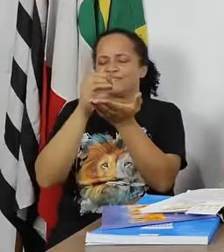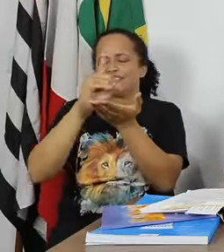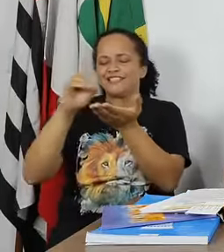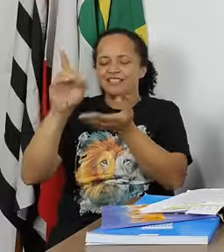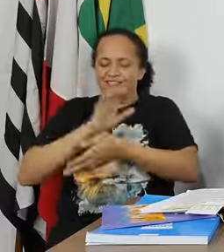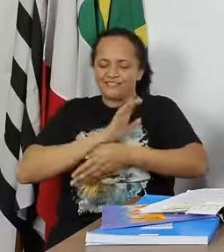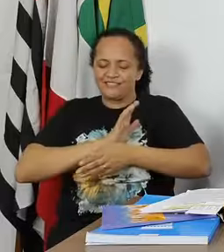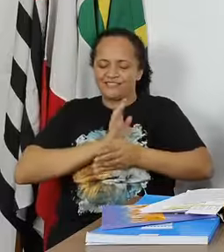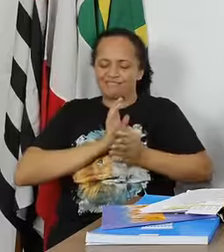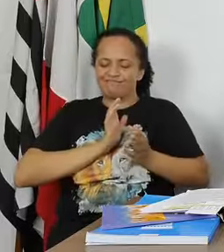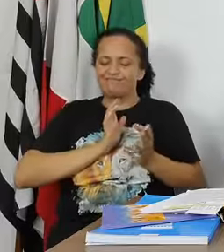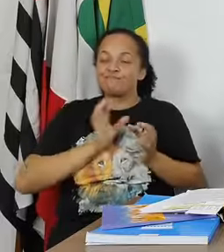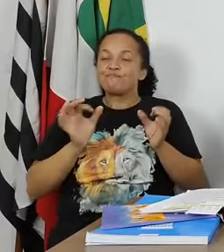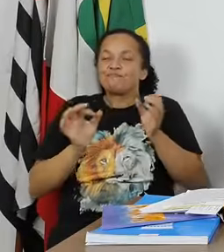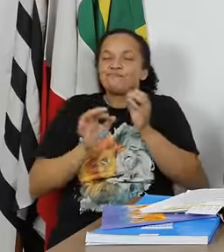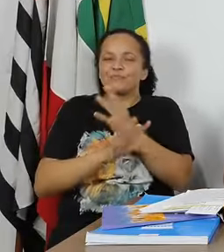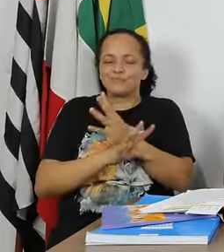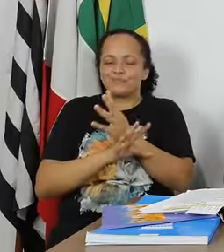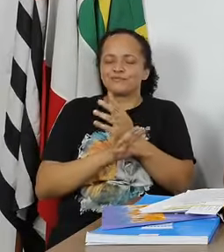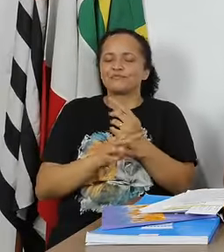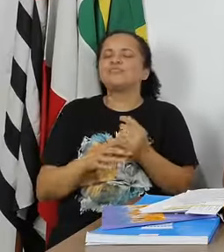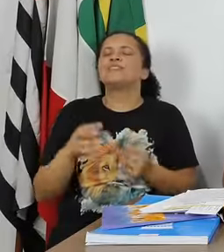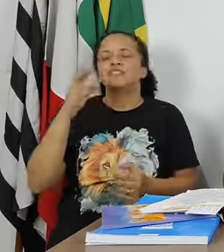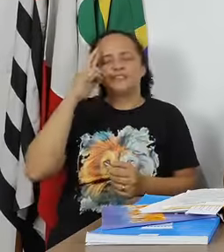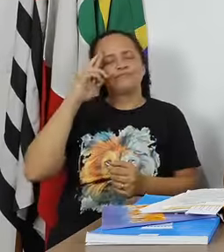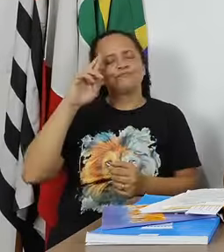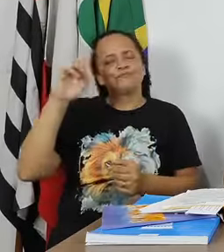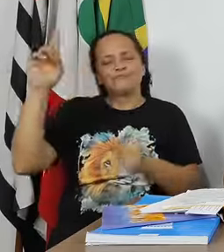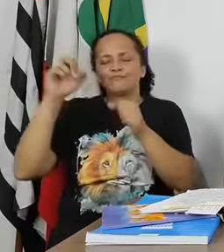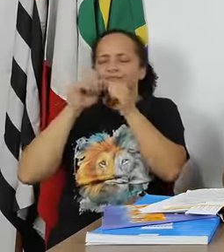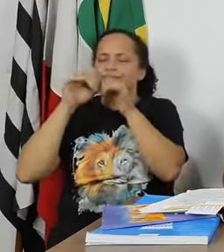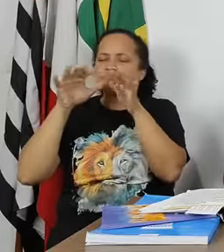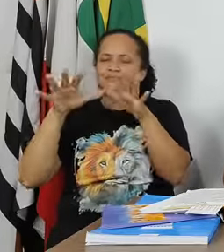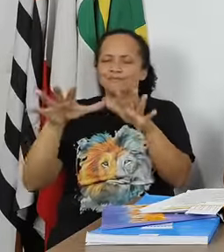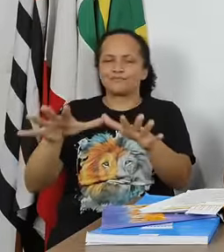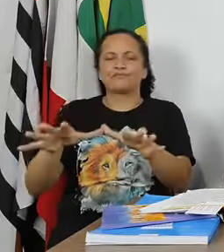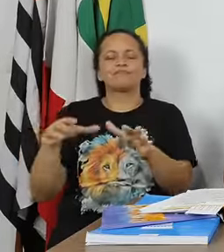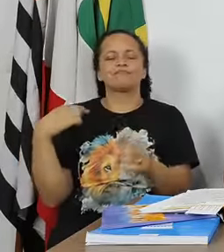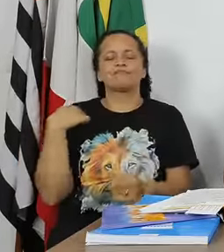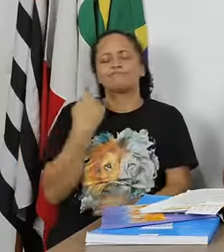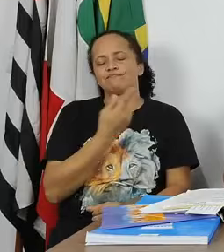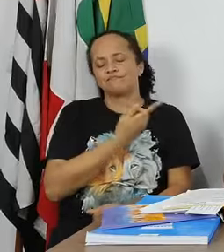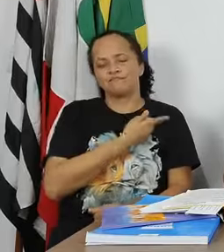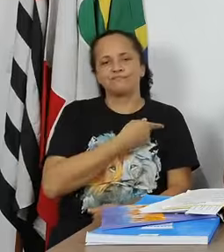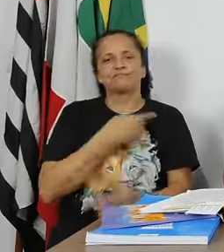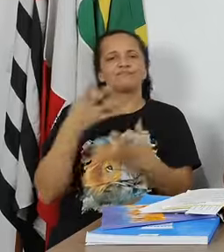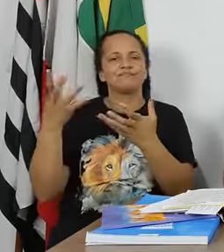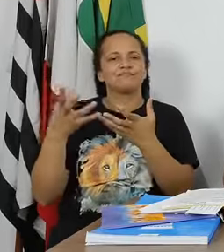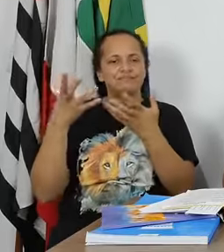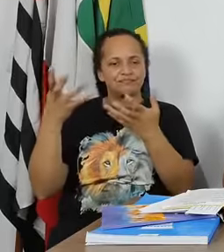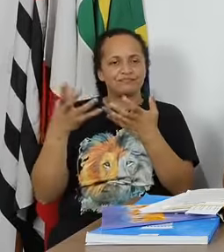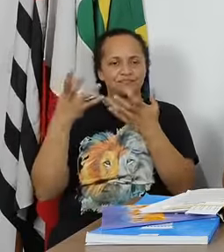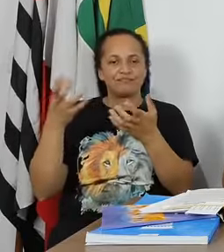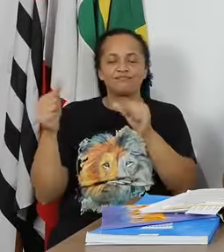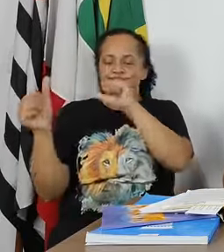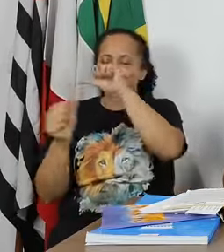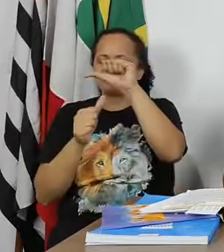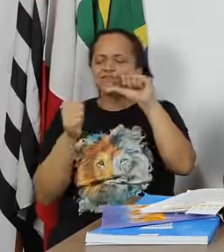com a terra fértil, onde essa semente produzirá muitos frutos, Senhor. E nós queremos, Pai, essa noite nos transformar e